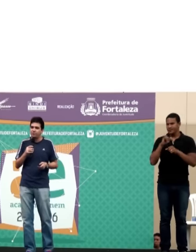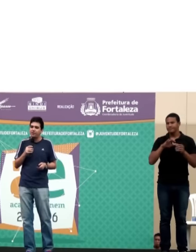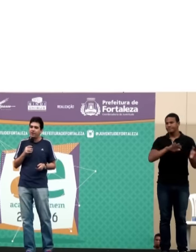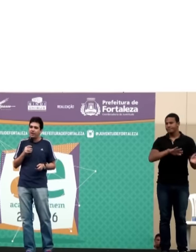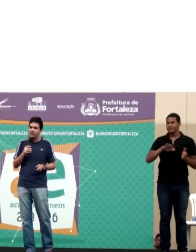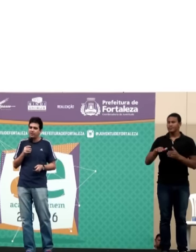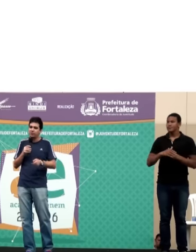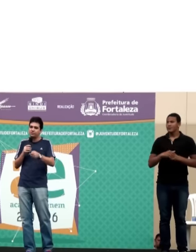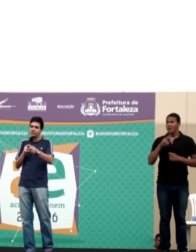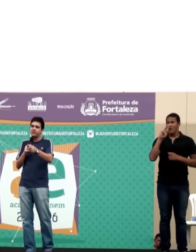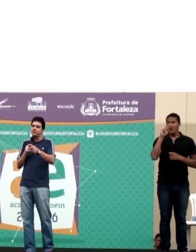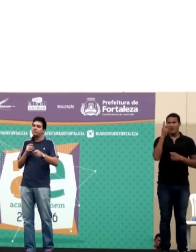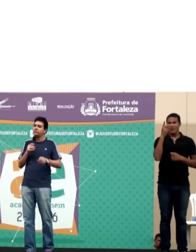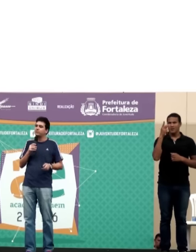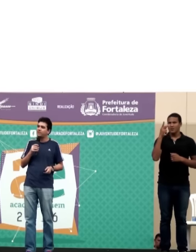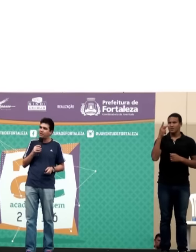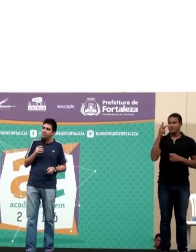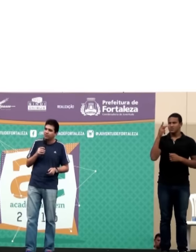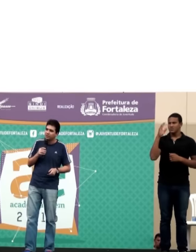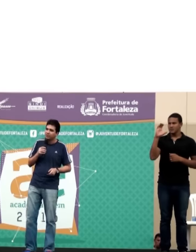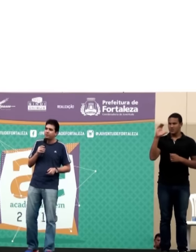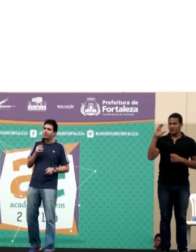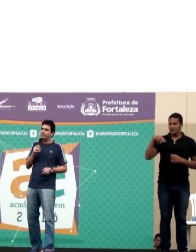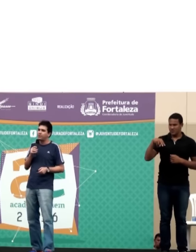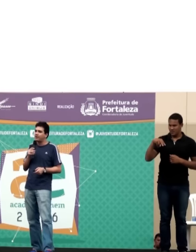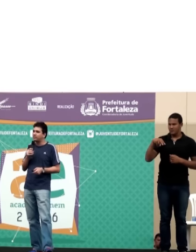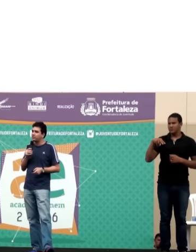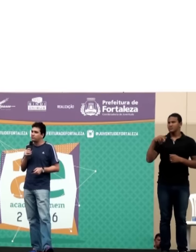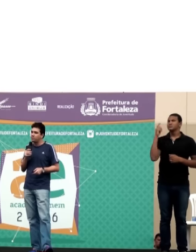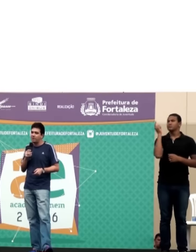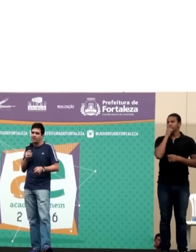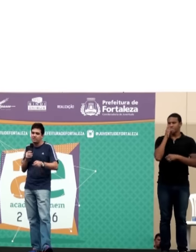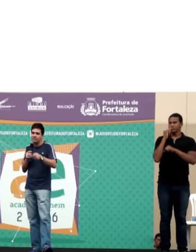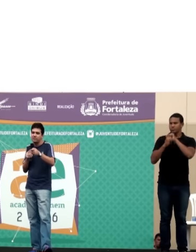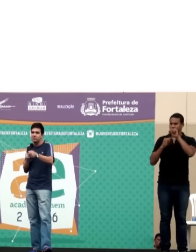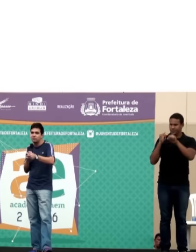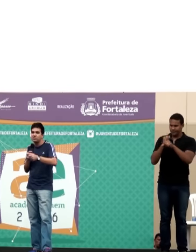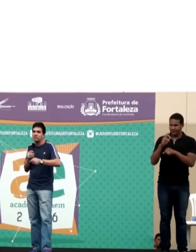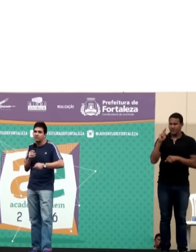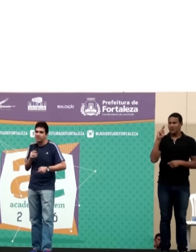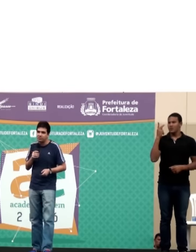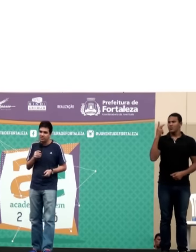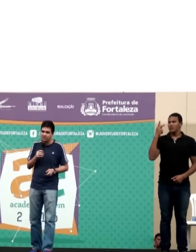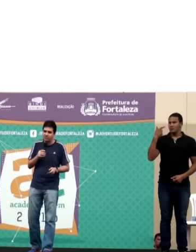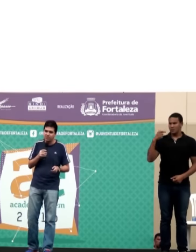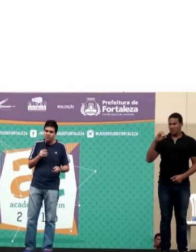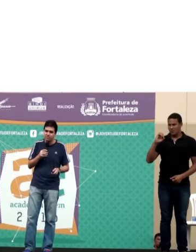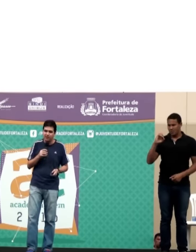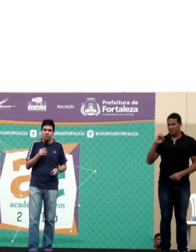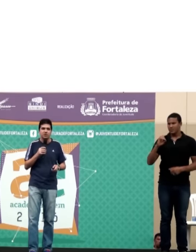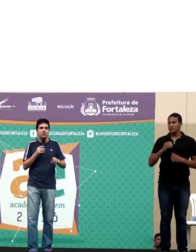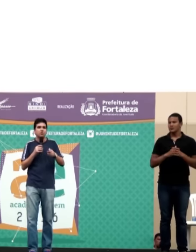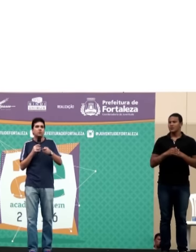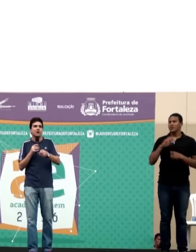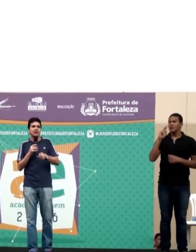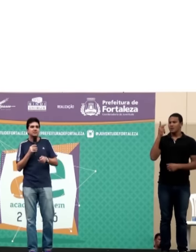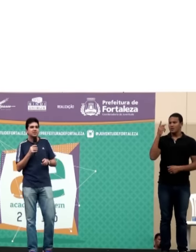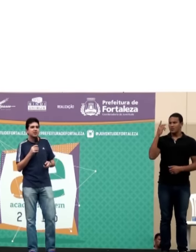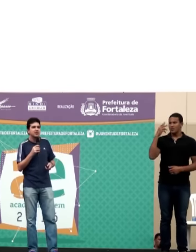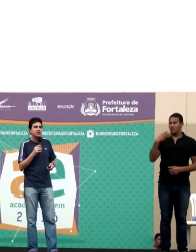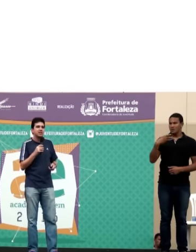gente acabou de falar, né? Ó, eu disse que ele se ionizava, formando o H3O+, e o cianeto, que é esse CN-.